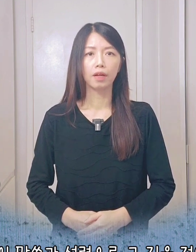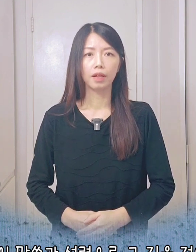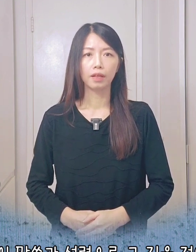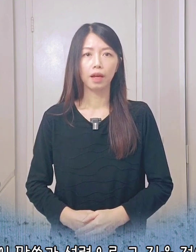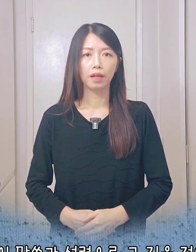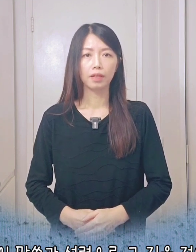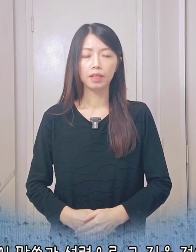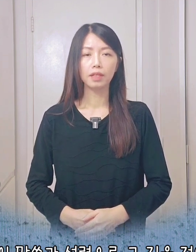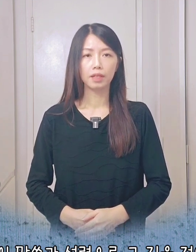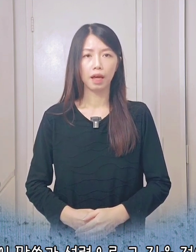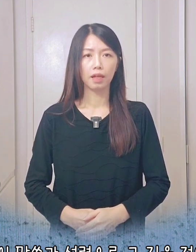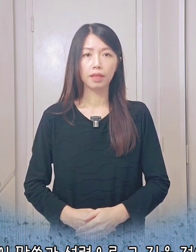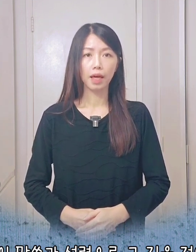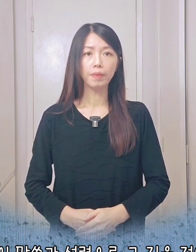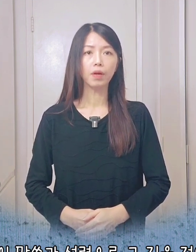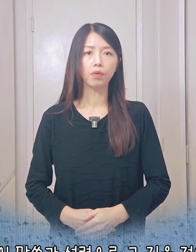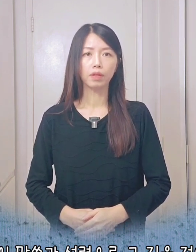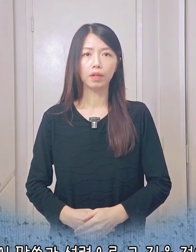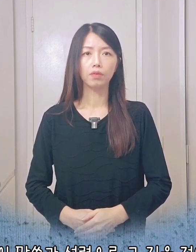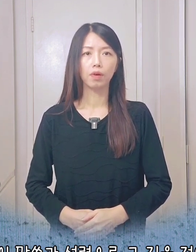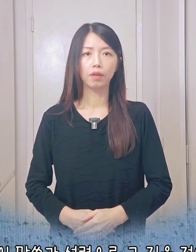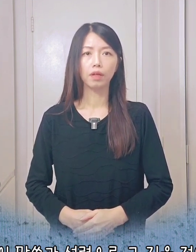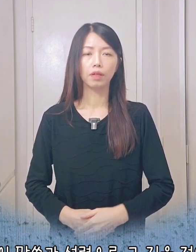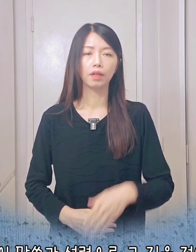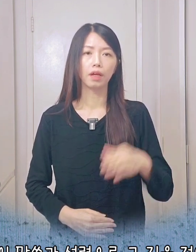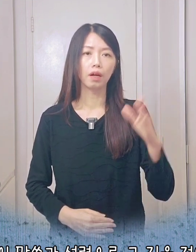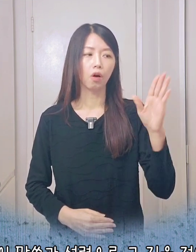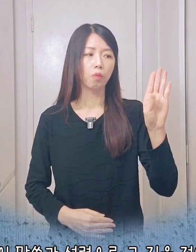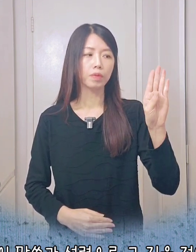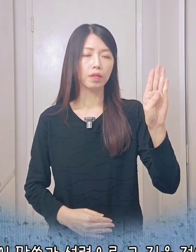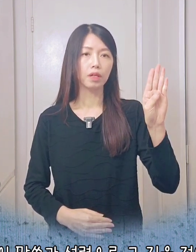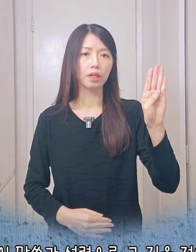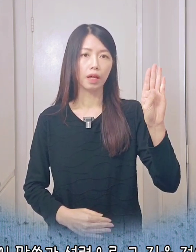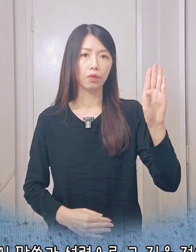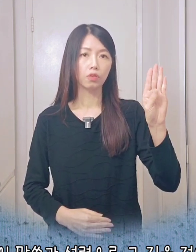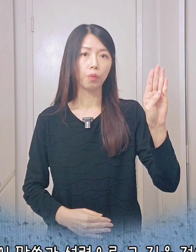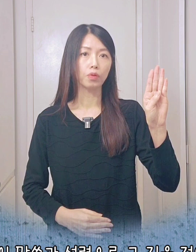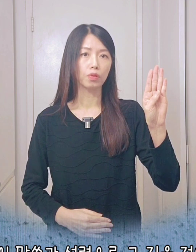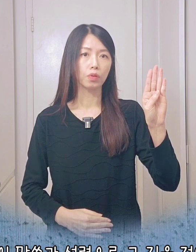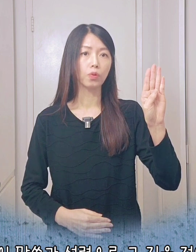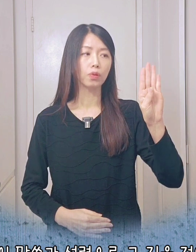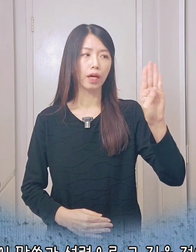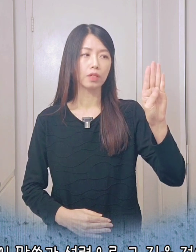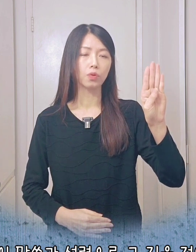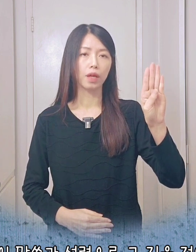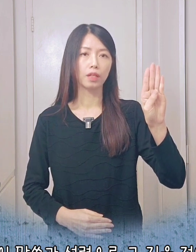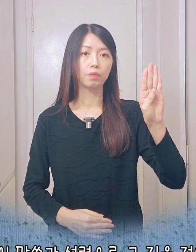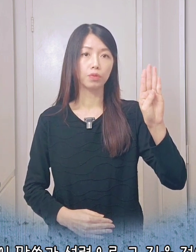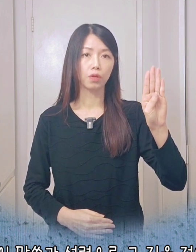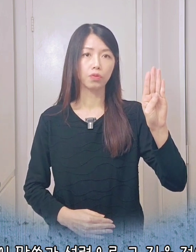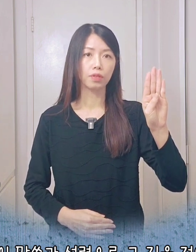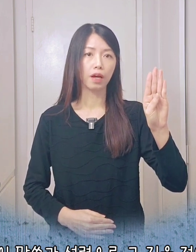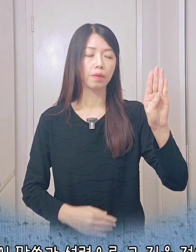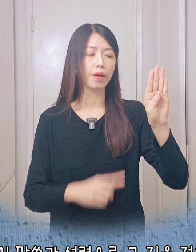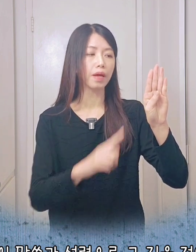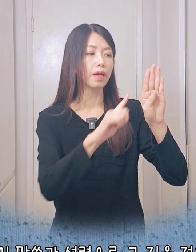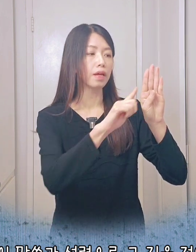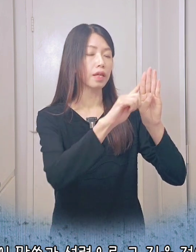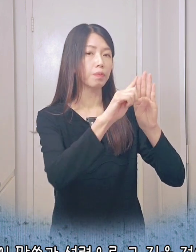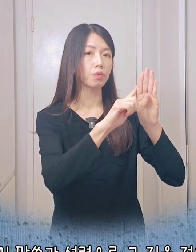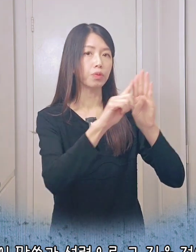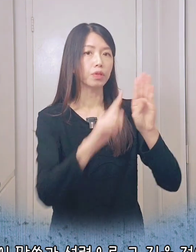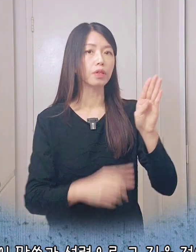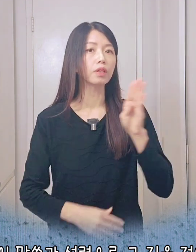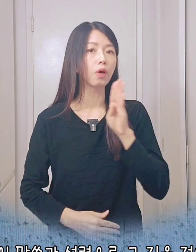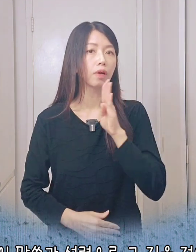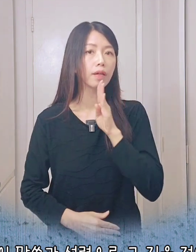되는데요. 일단 진짜, 참이라고 하는 뜻의 수어는 엄지를 안으로 접어주시고 다른 손 4개는 붙여주신 다음에